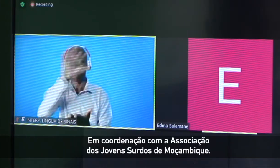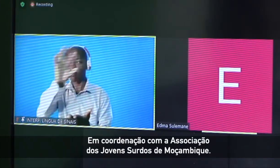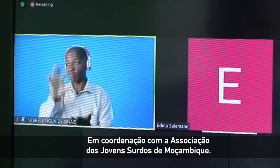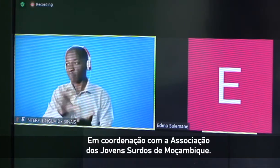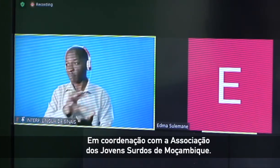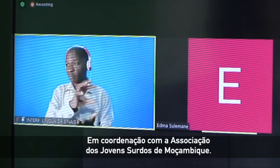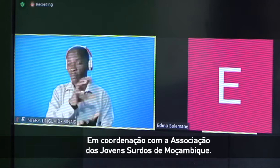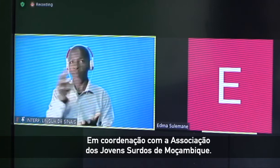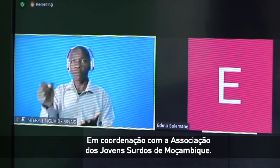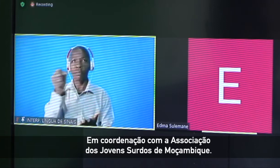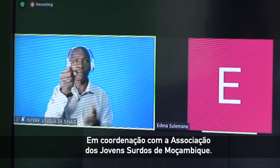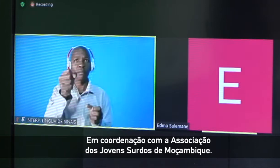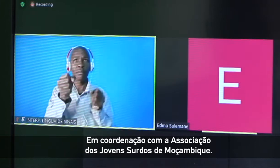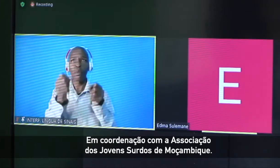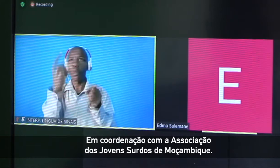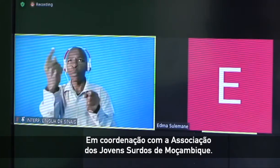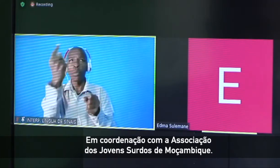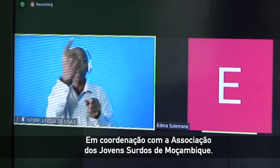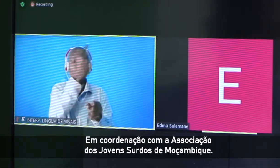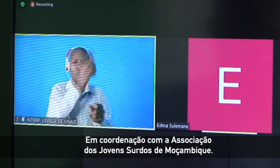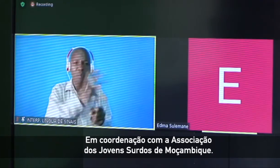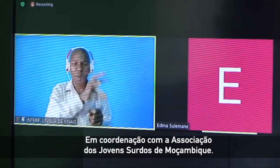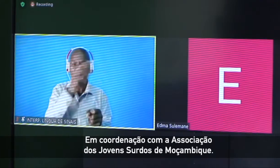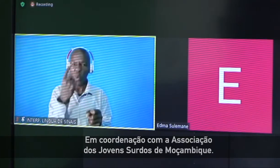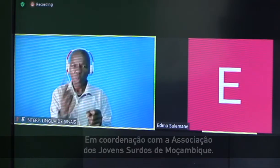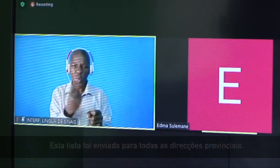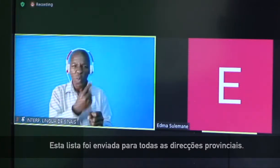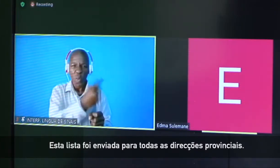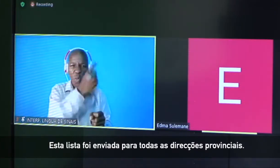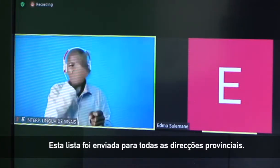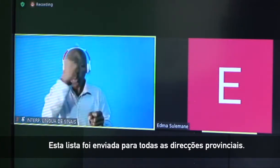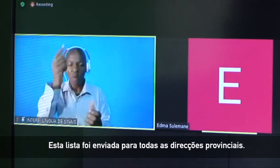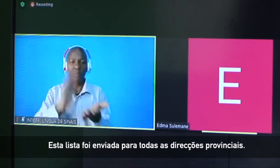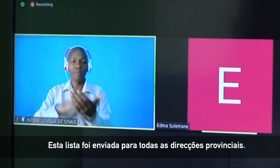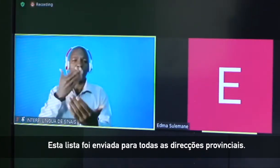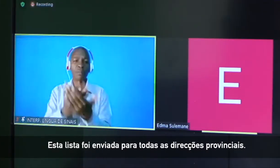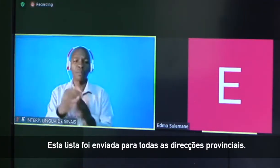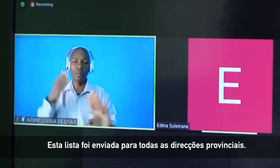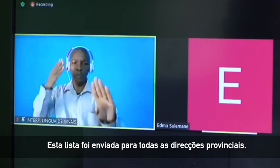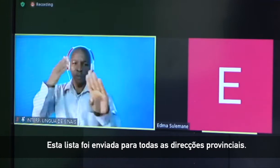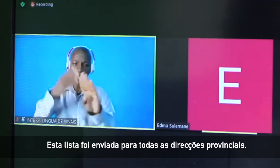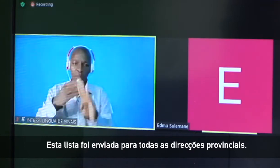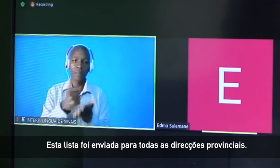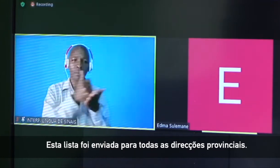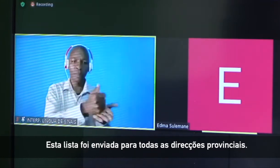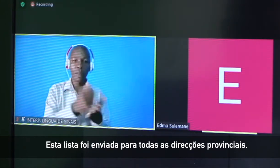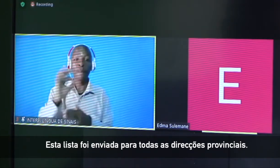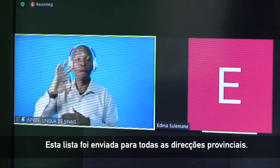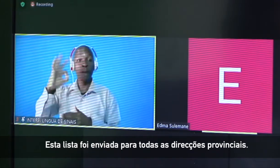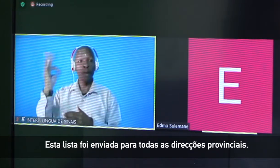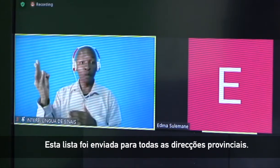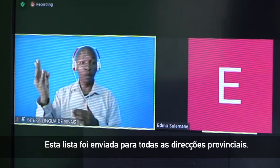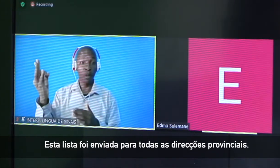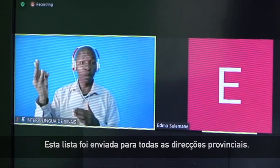coordenação com a Associação dos Jovens Sul de Moçambique. Esta lista foi enviada para todas as